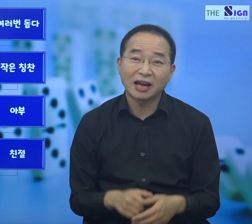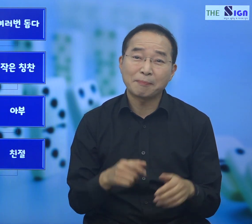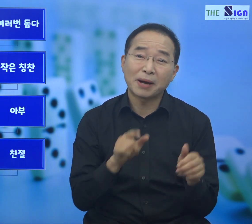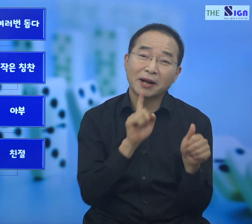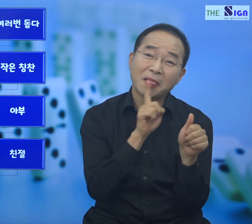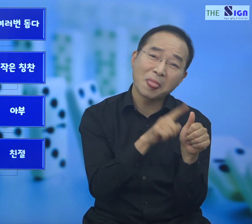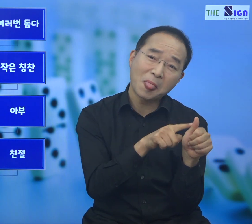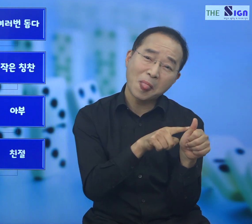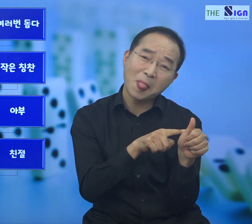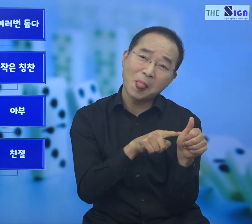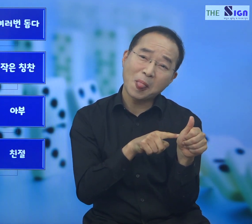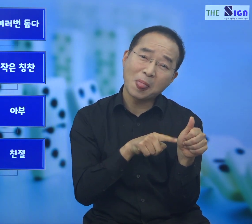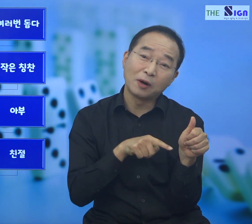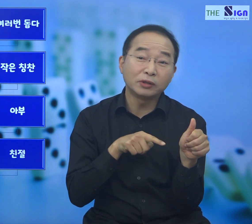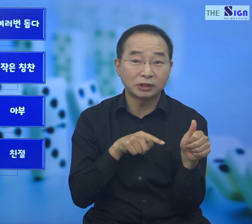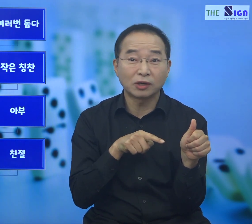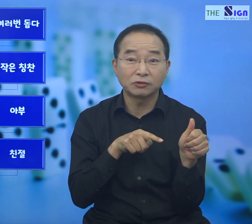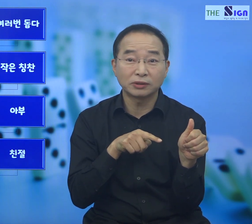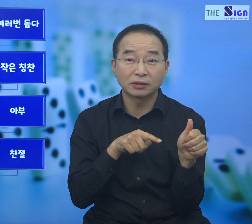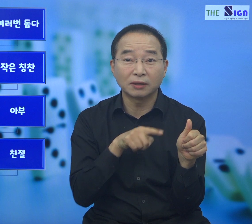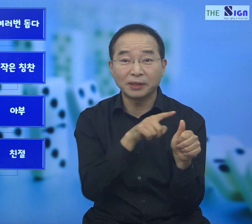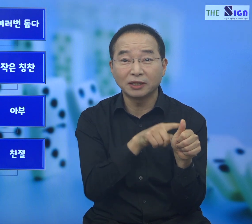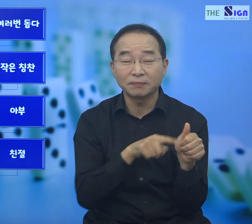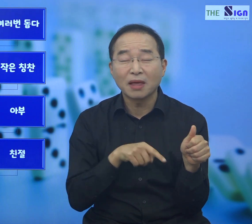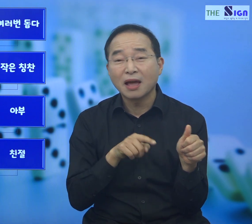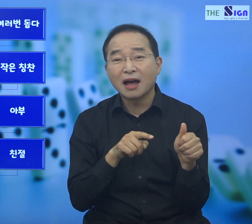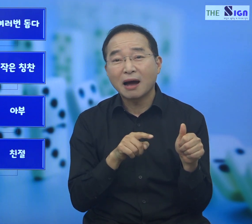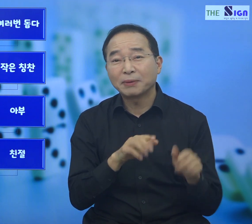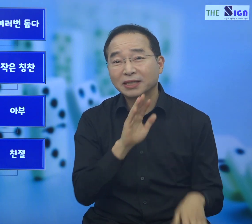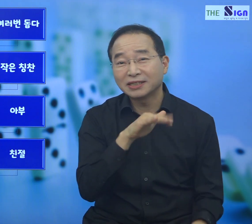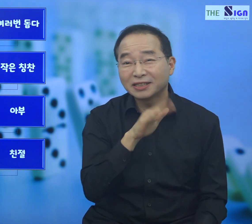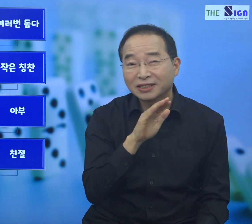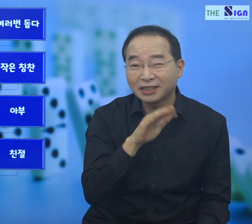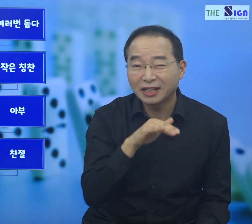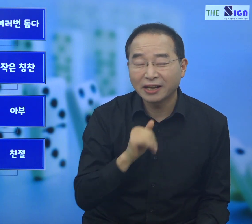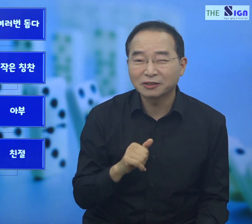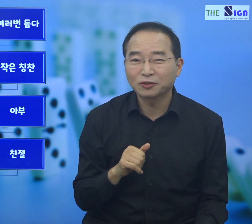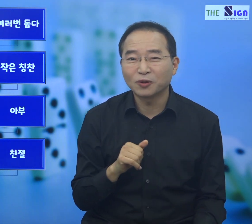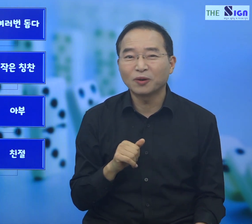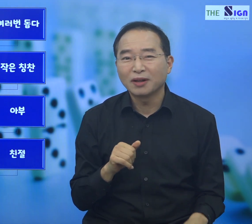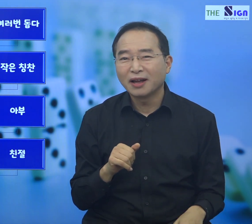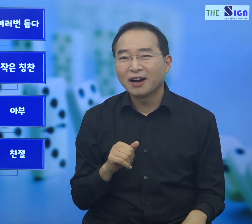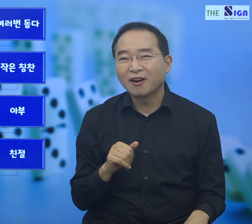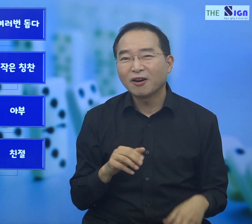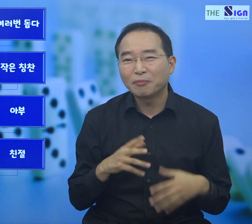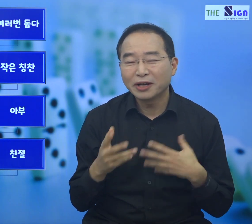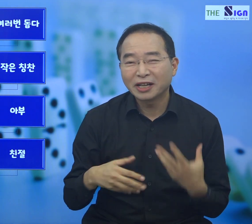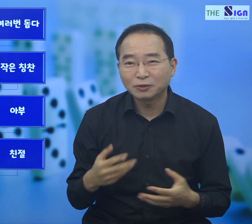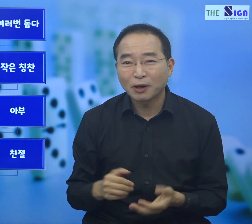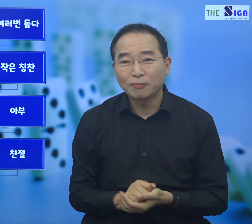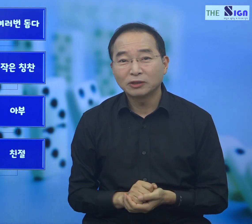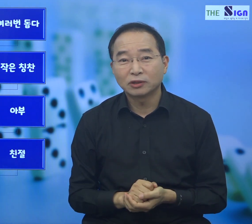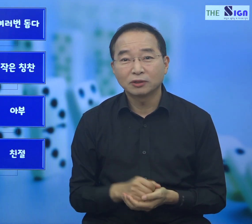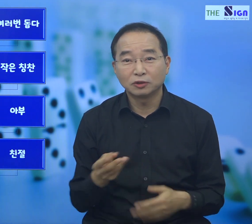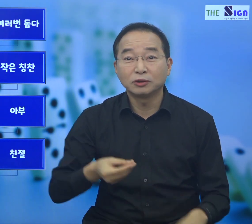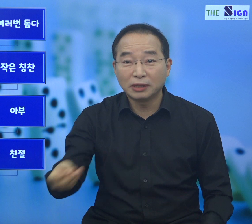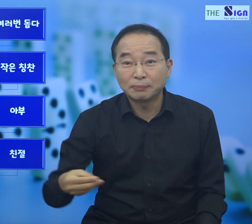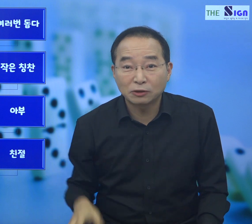아빠 이런 식으로 할 수 있어요. 그러면은 아빠 살살살살 해가지고 뭐 해가지고 100원만 주세요. 냅다